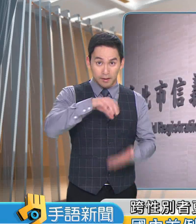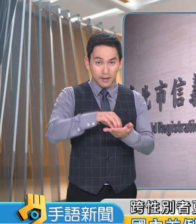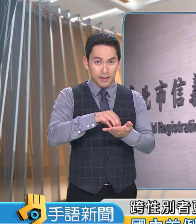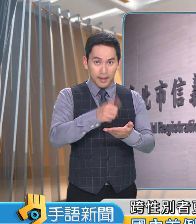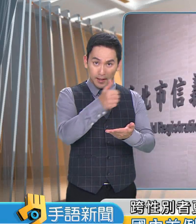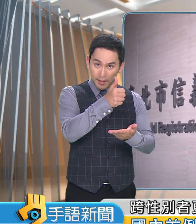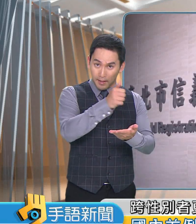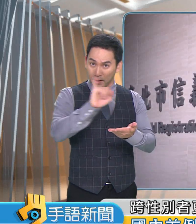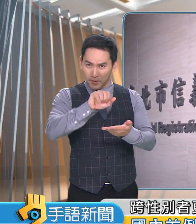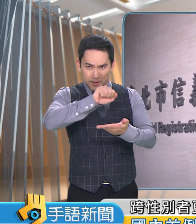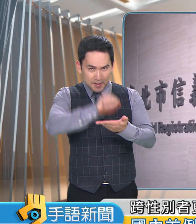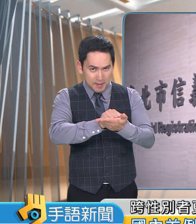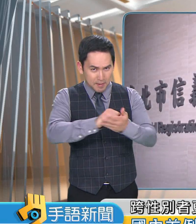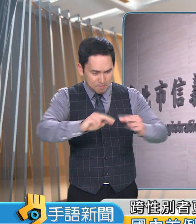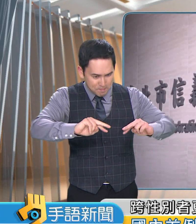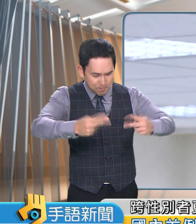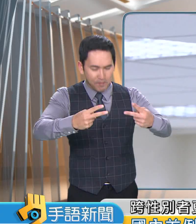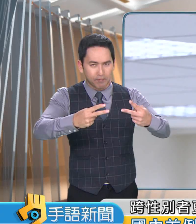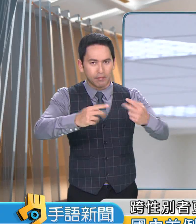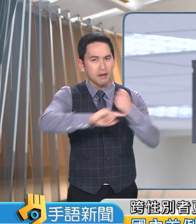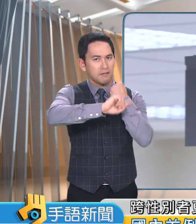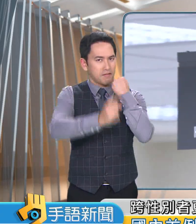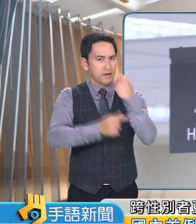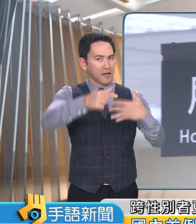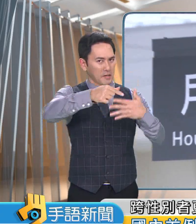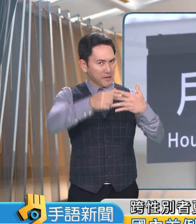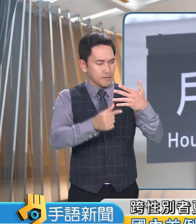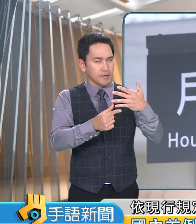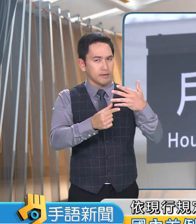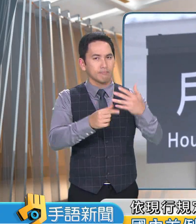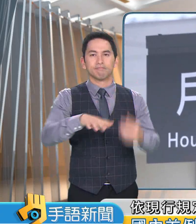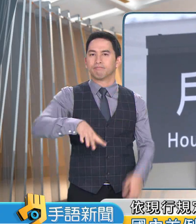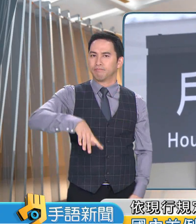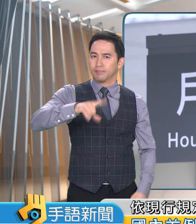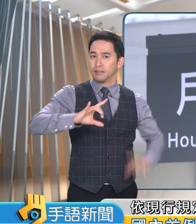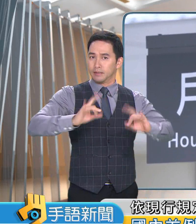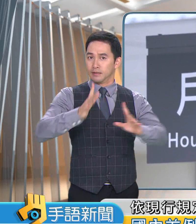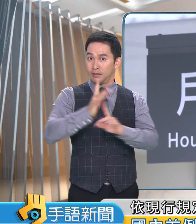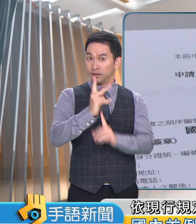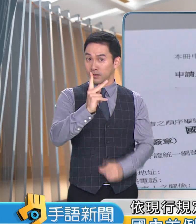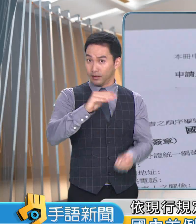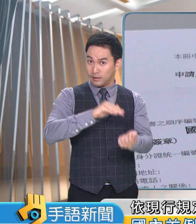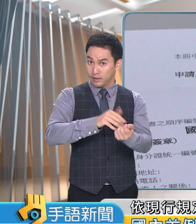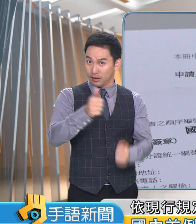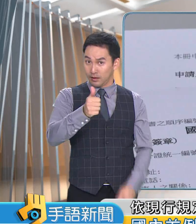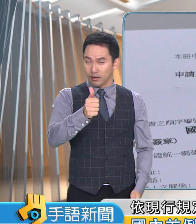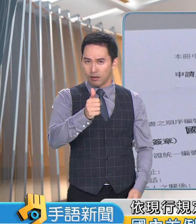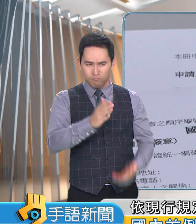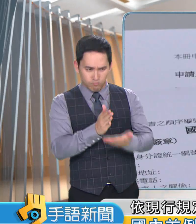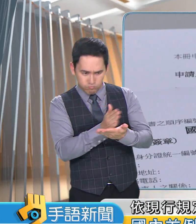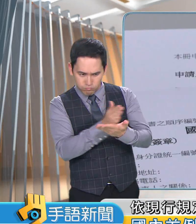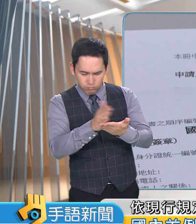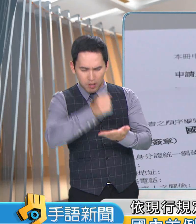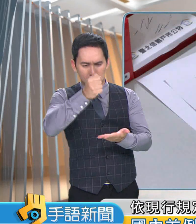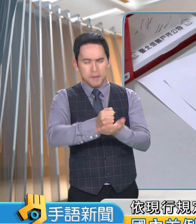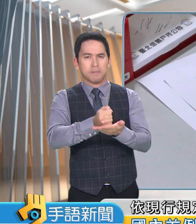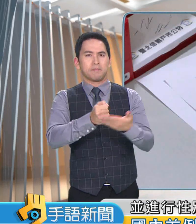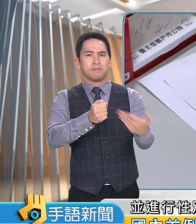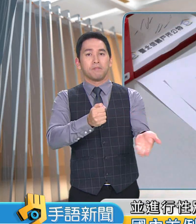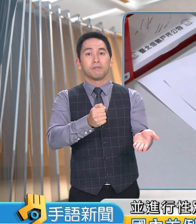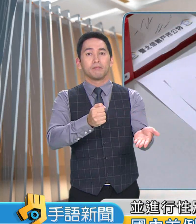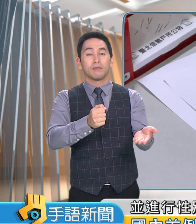跨性别者更换身份证性别，依照现行规定，必须由精神科医师鉴